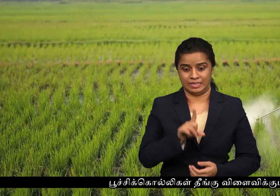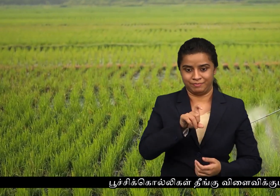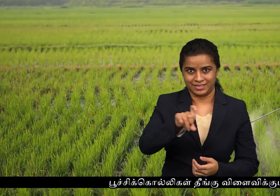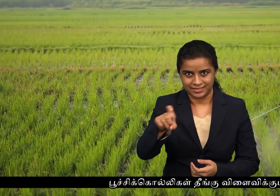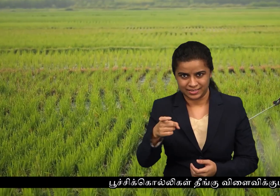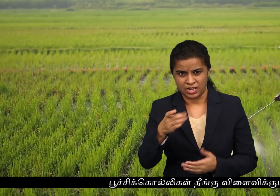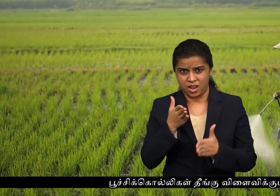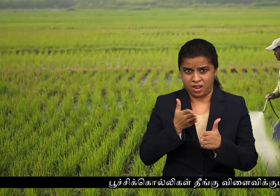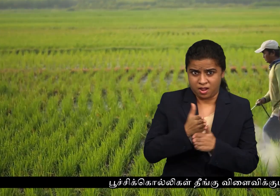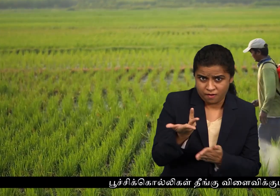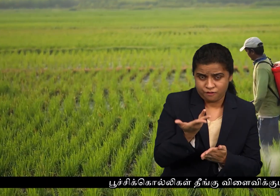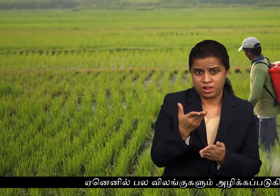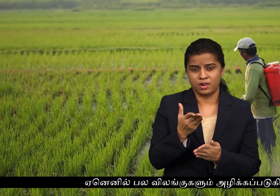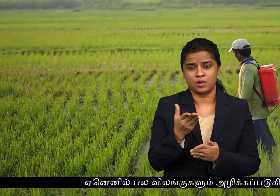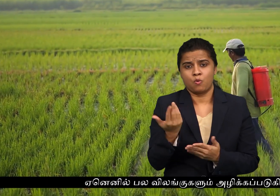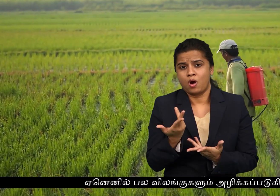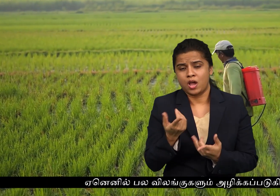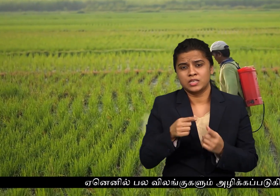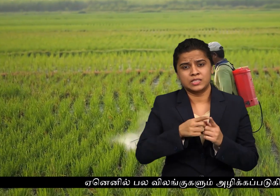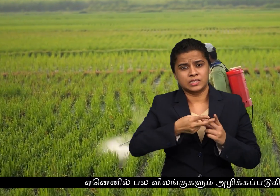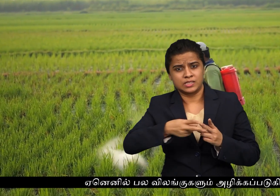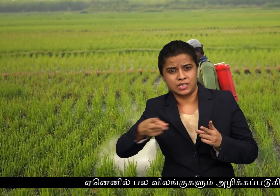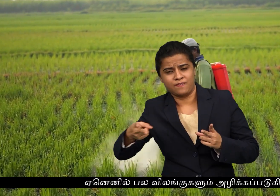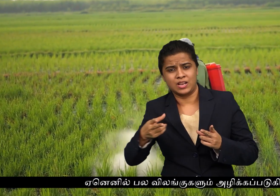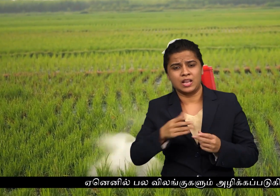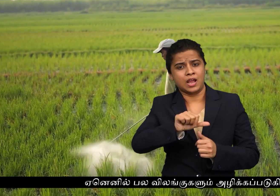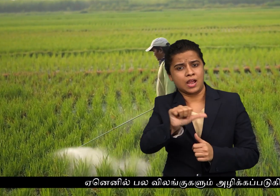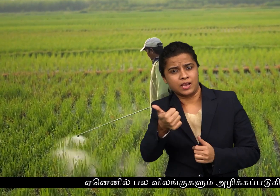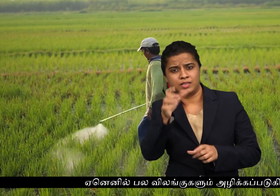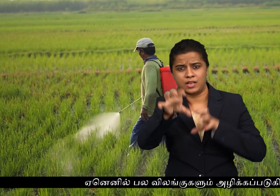பூச்சிக்கொல்லிகள் தீங்கு விளைவிக்கும், ஏனெனில் பல விலங்குகளும் அழிக்கப்படுகின்றன.